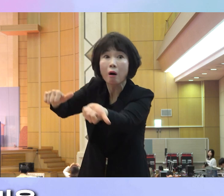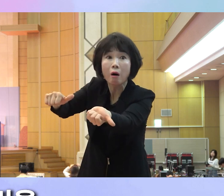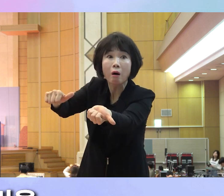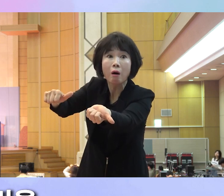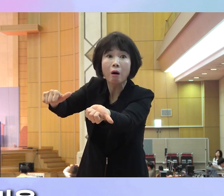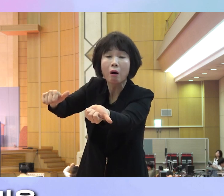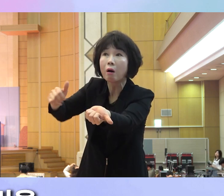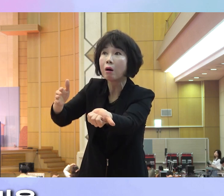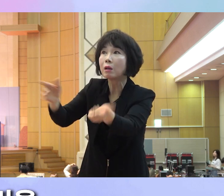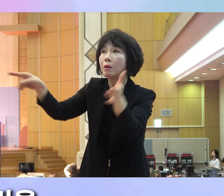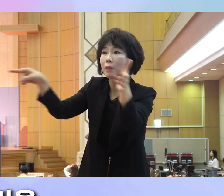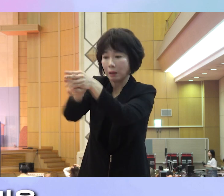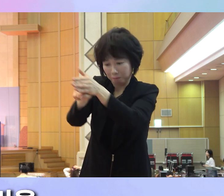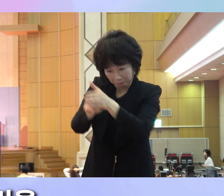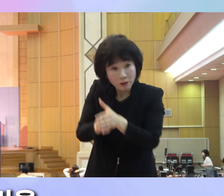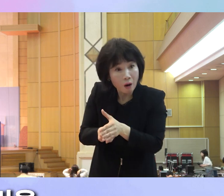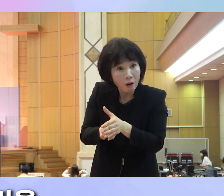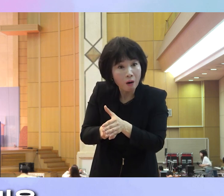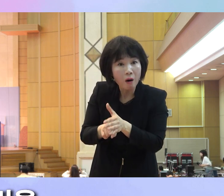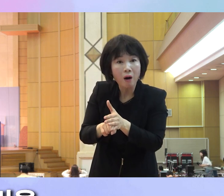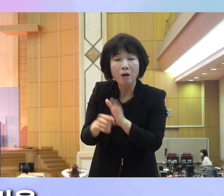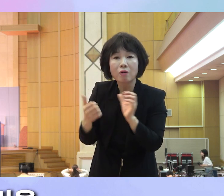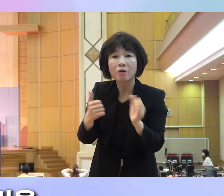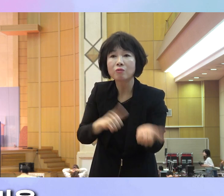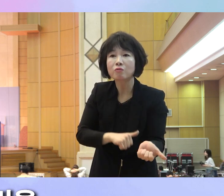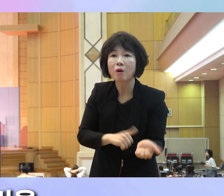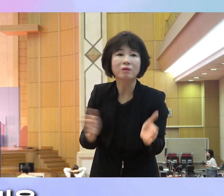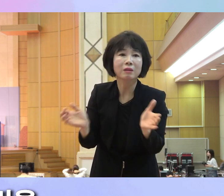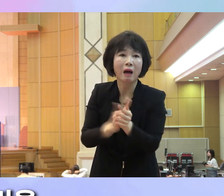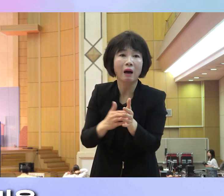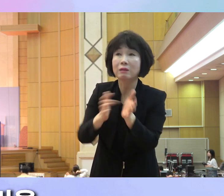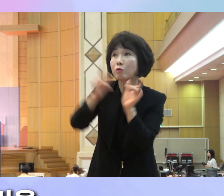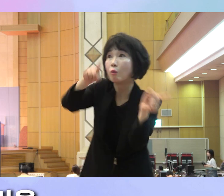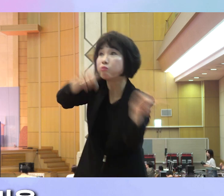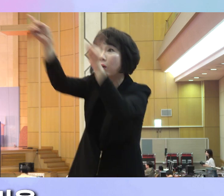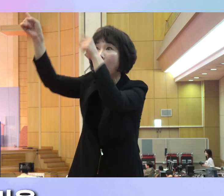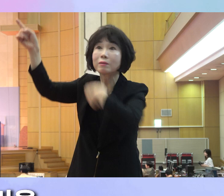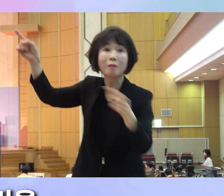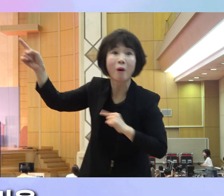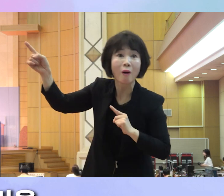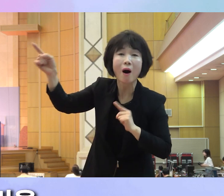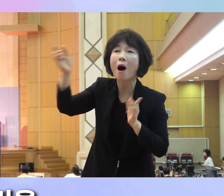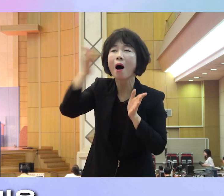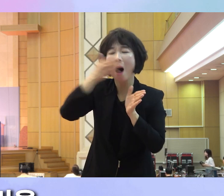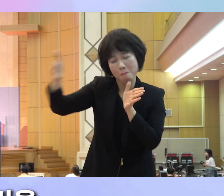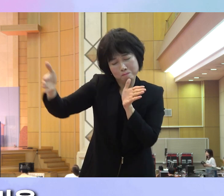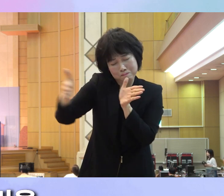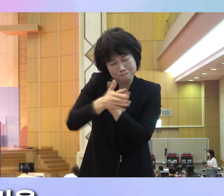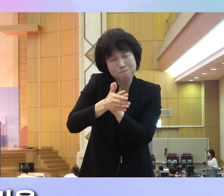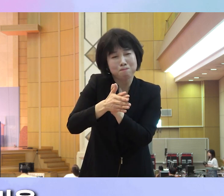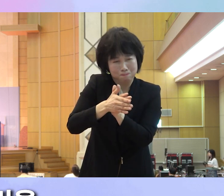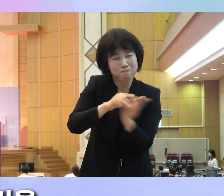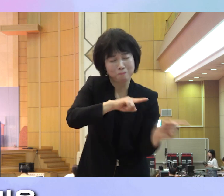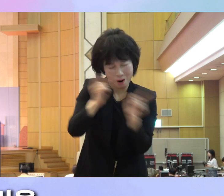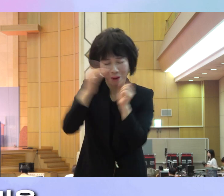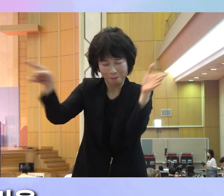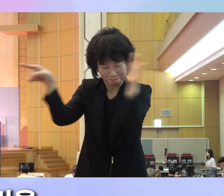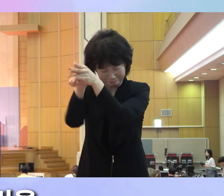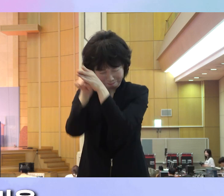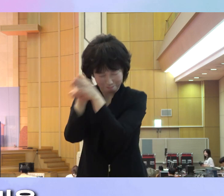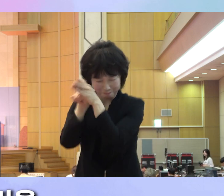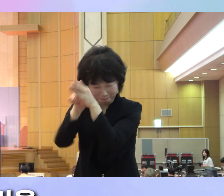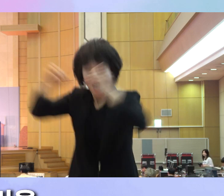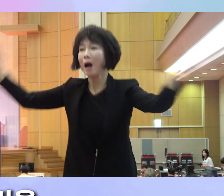때 믿음으로 나도 죽고 예수 부활했다는 사실을 믿음으로